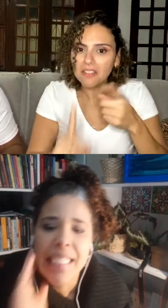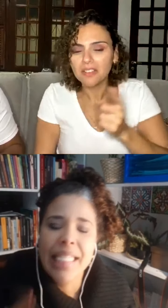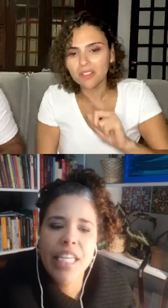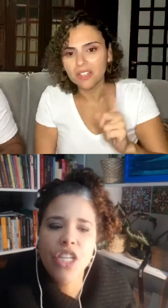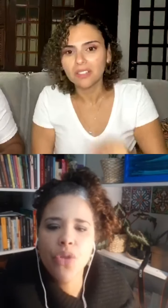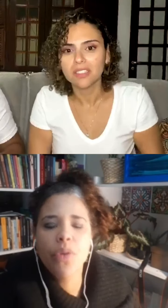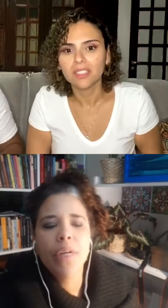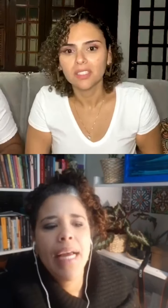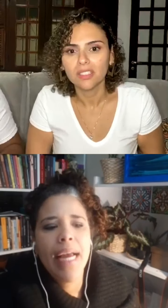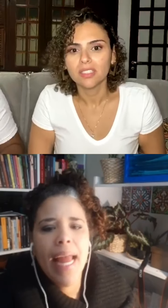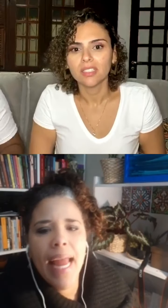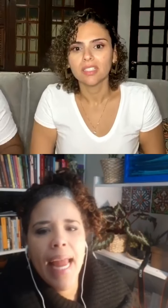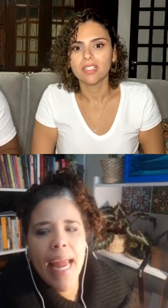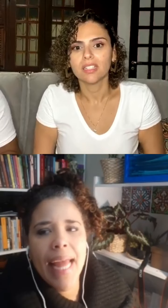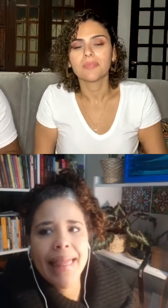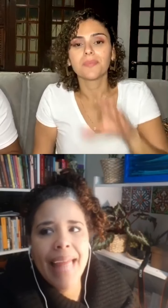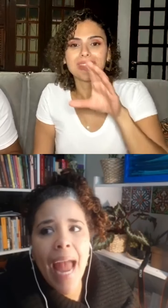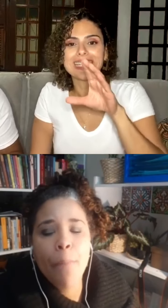Cisto